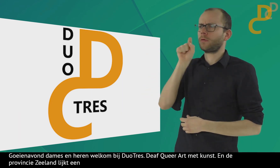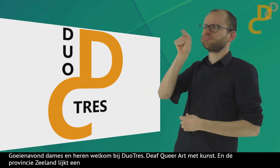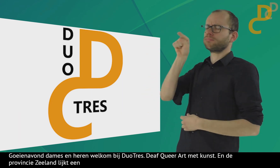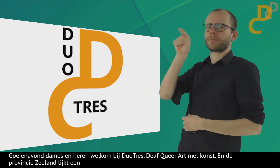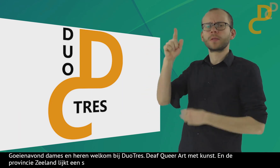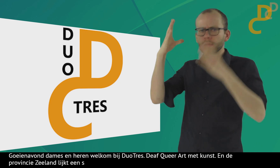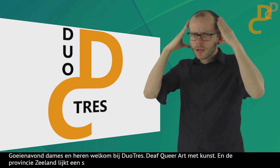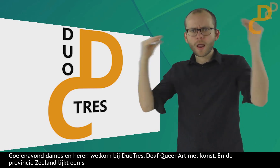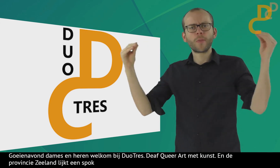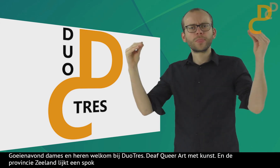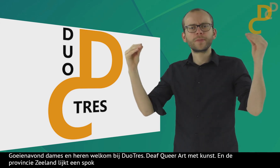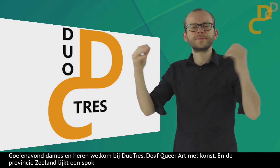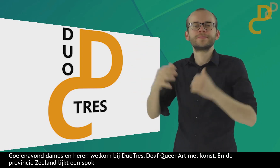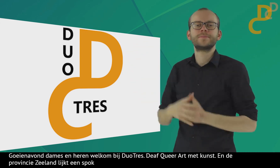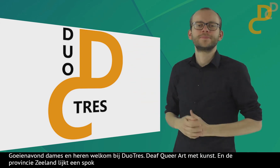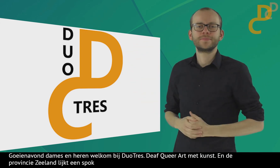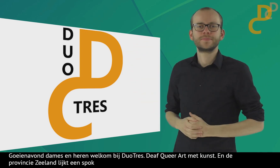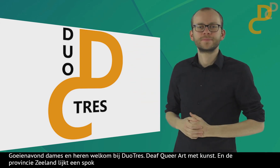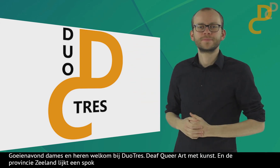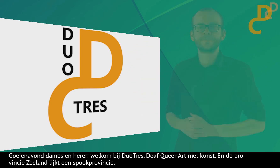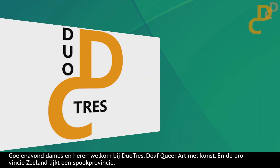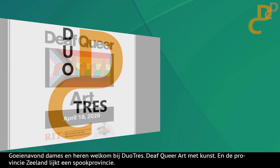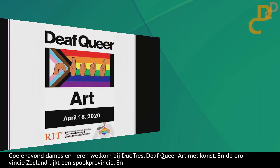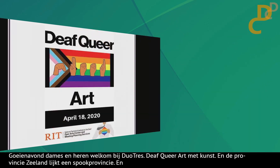En minister Macron heeft kritiek op Nederland.